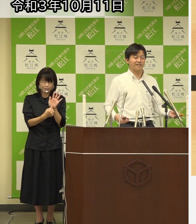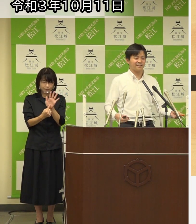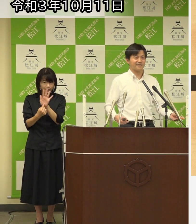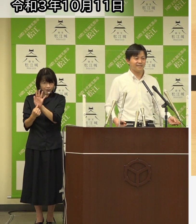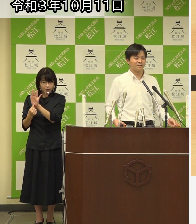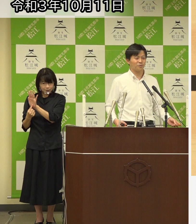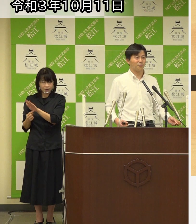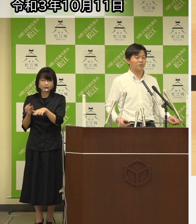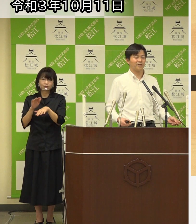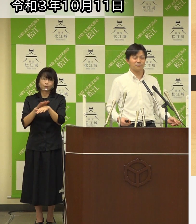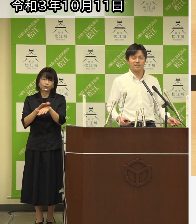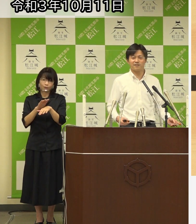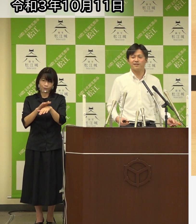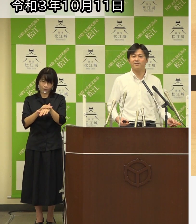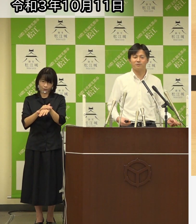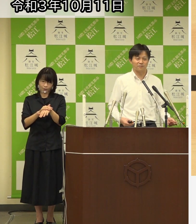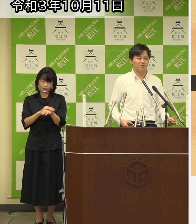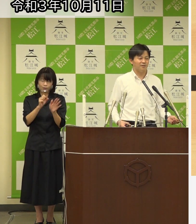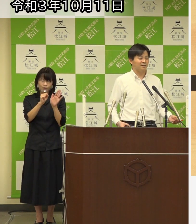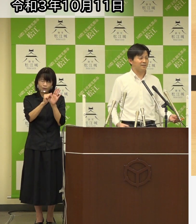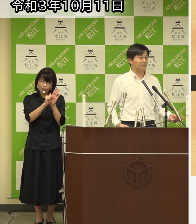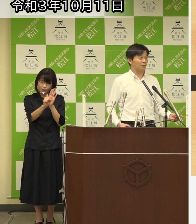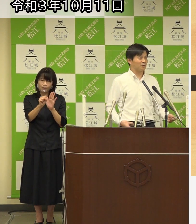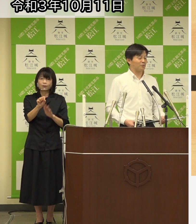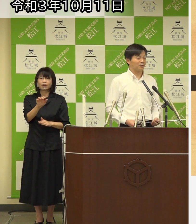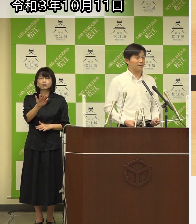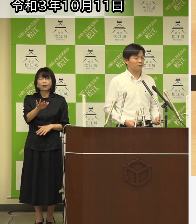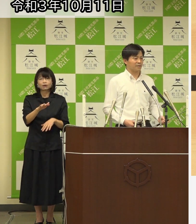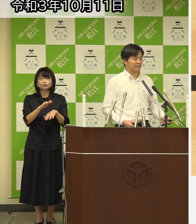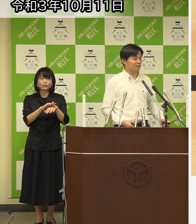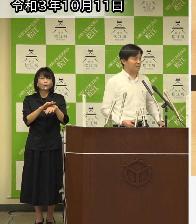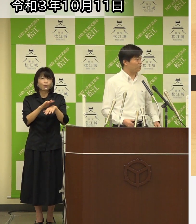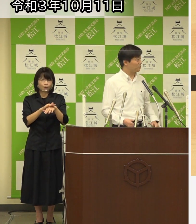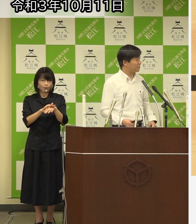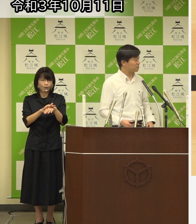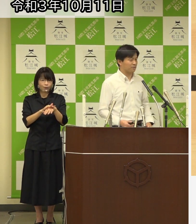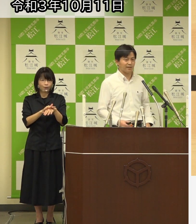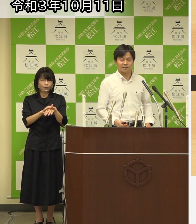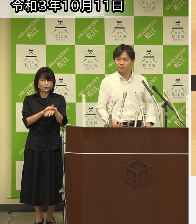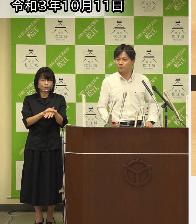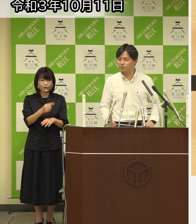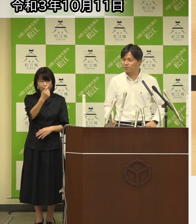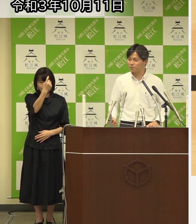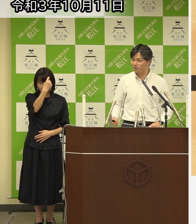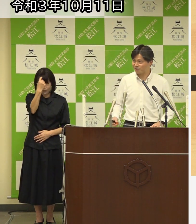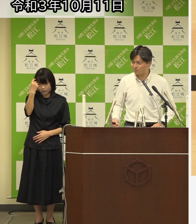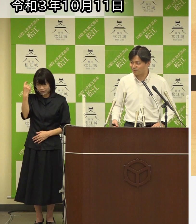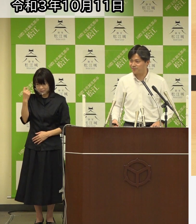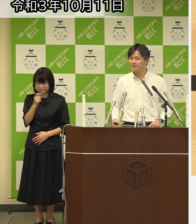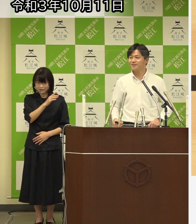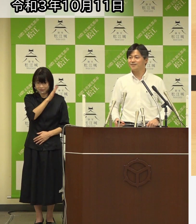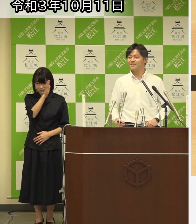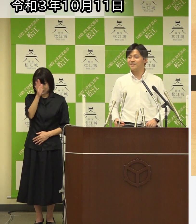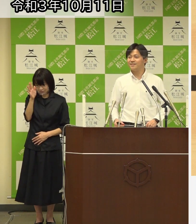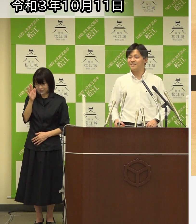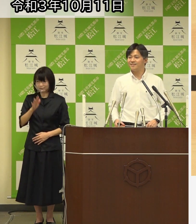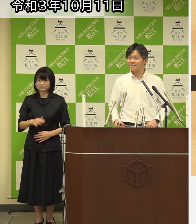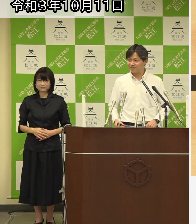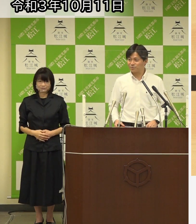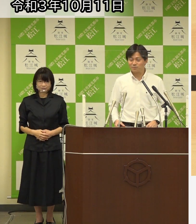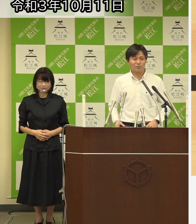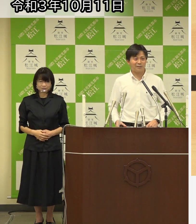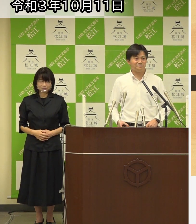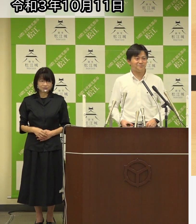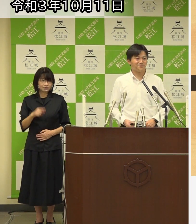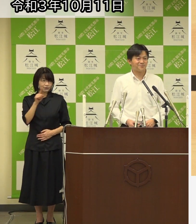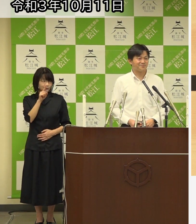効果的にですね情報を提供させていただけるのかといったところ、ご意見をいただければと思いますので、何卒よろしくお願いいたします。いか